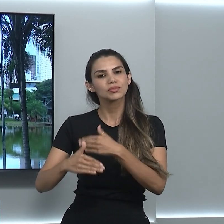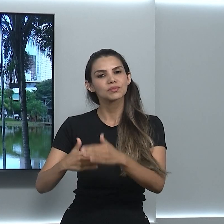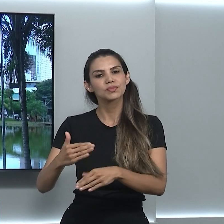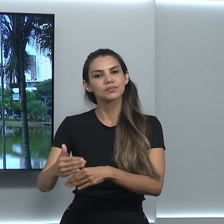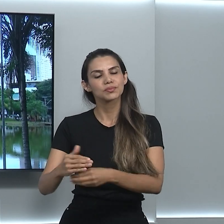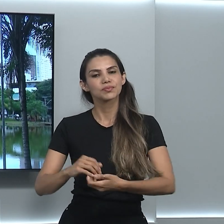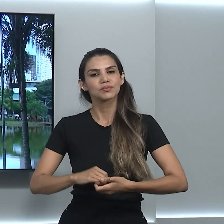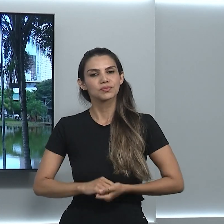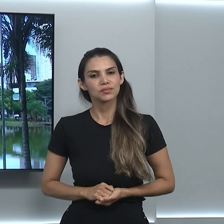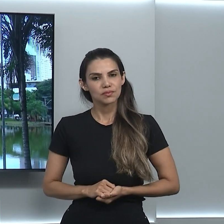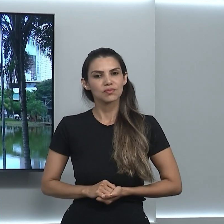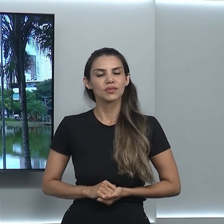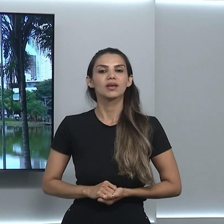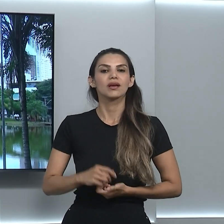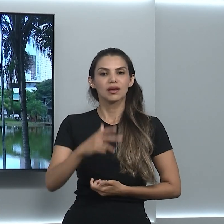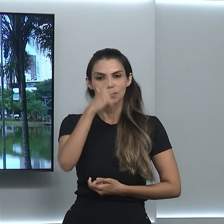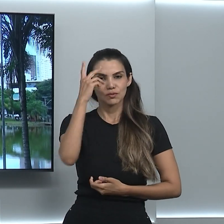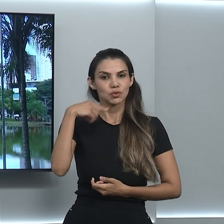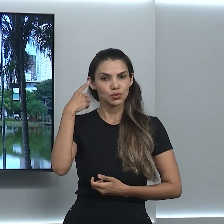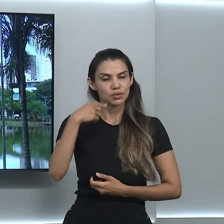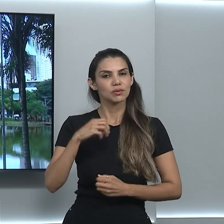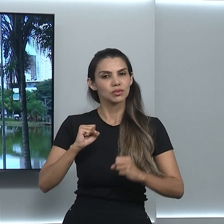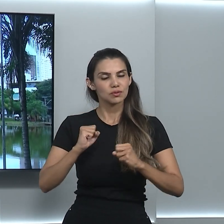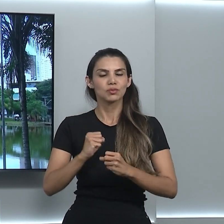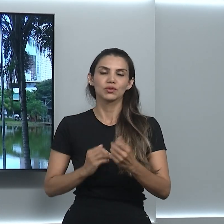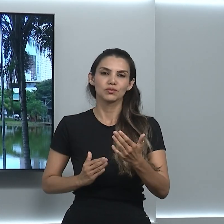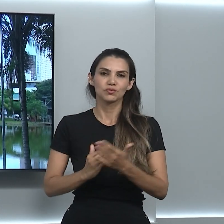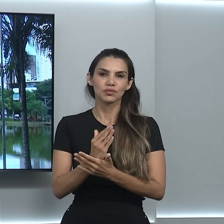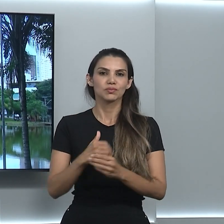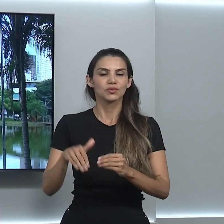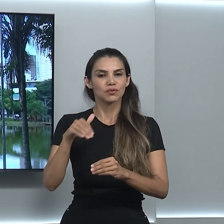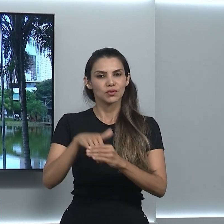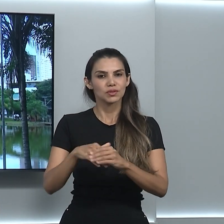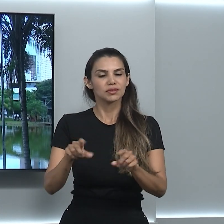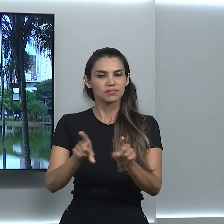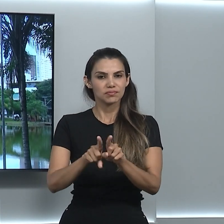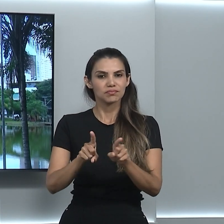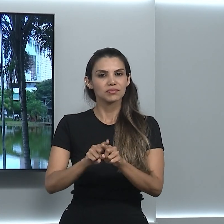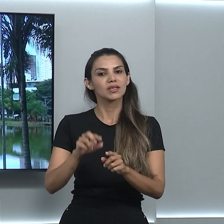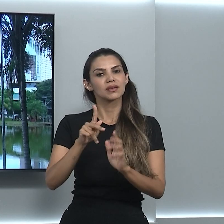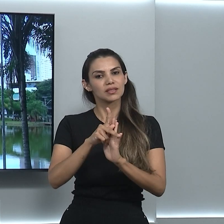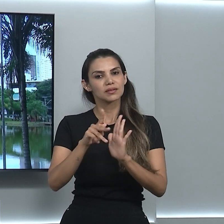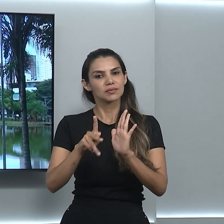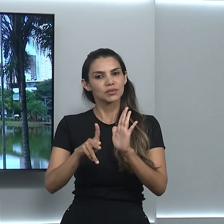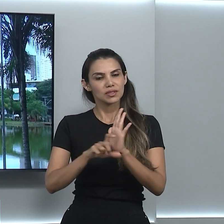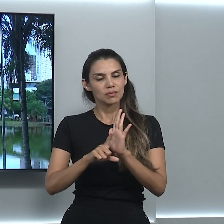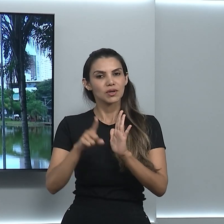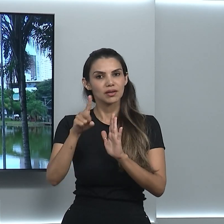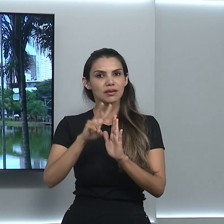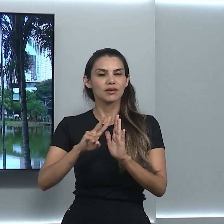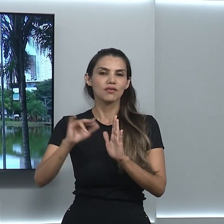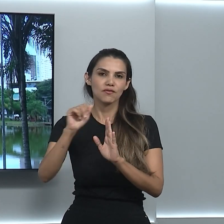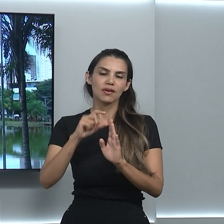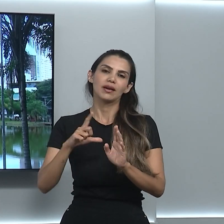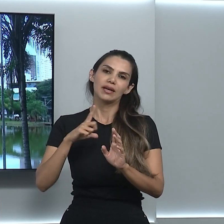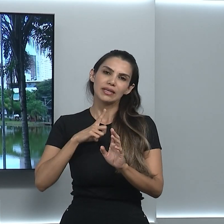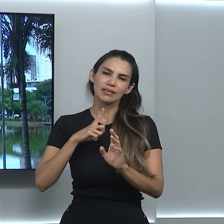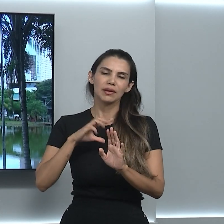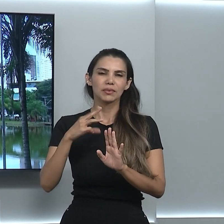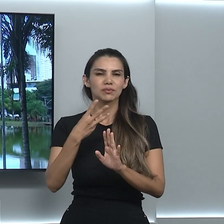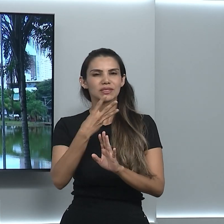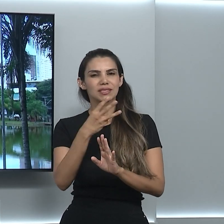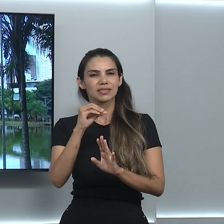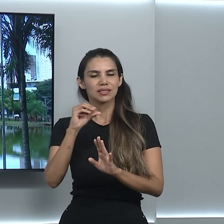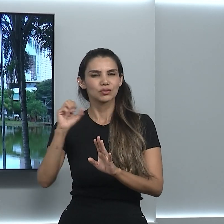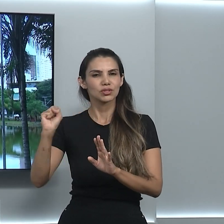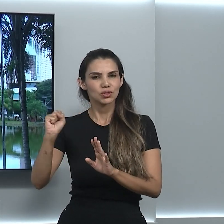votá-la diretamente no plenário com os deputados. Depois da comissão especial, a PEC pode ser votada no plenário, onde deve ter no mínimo 308